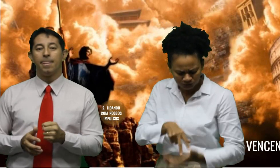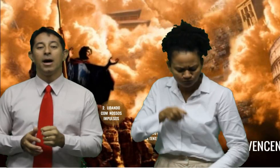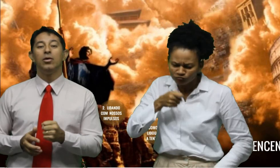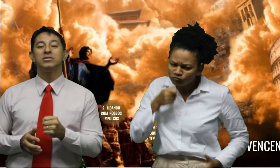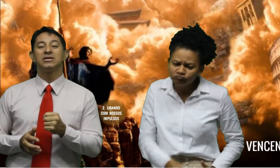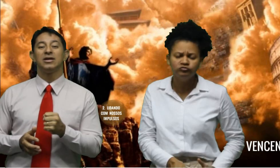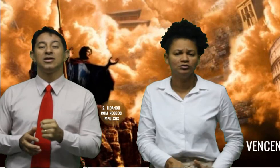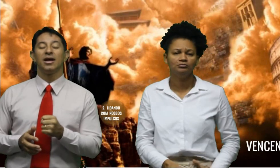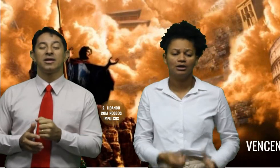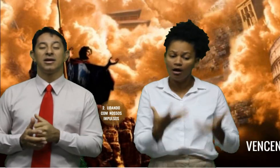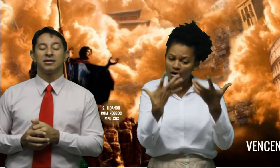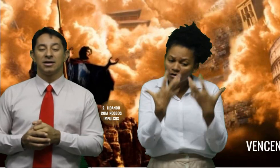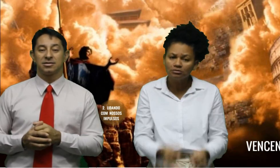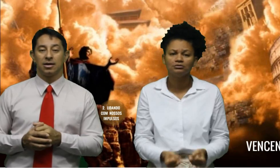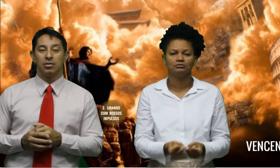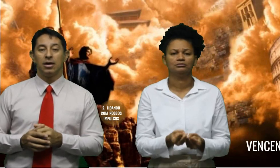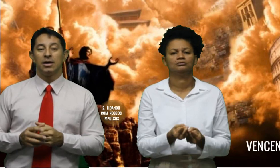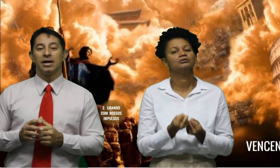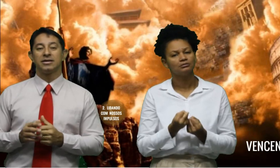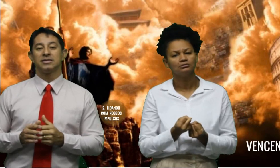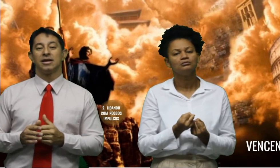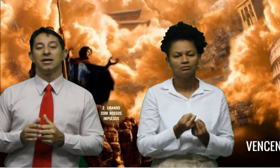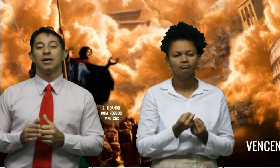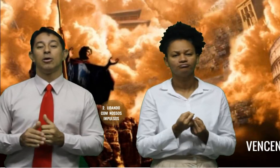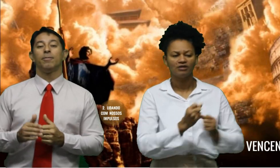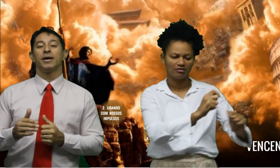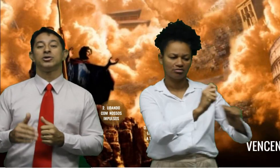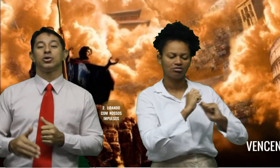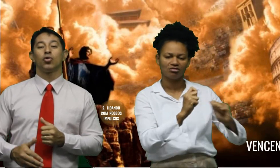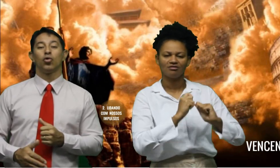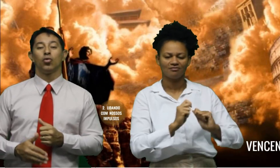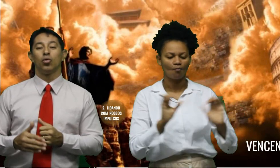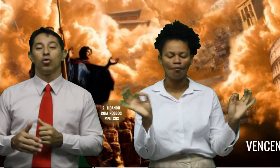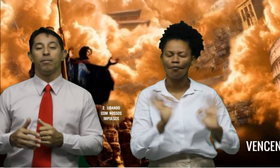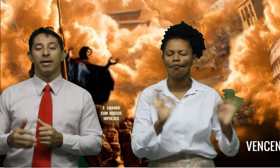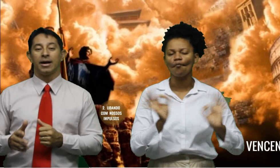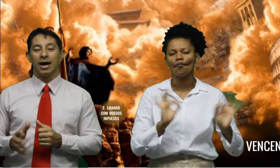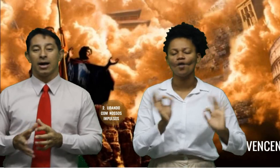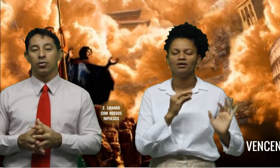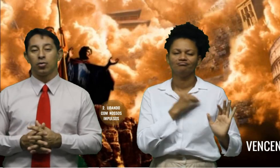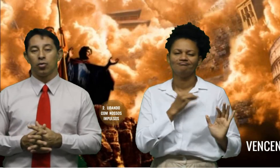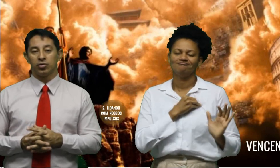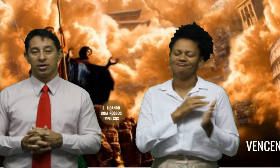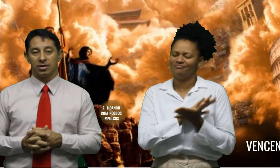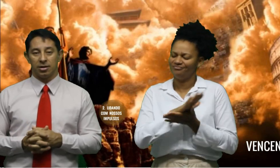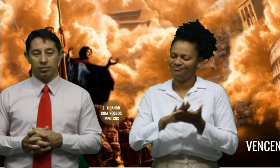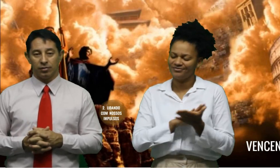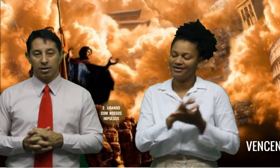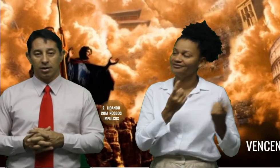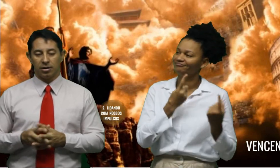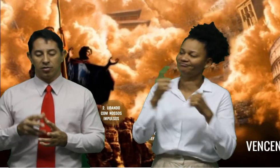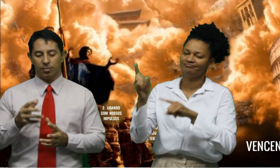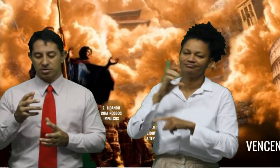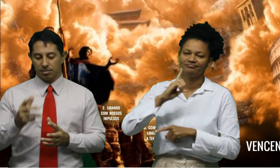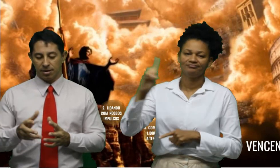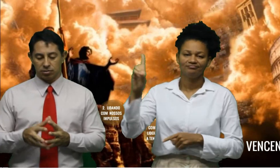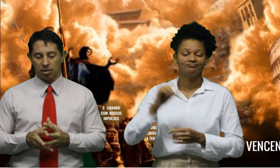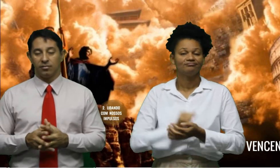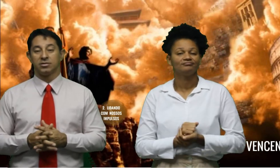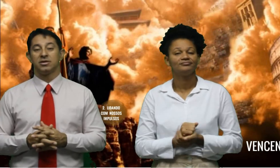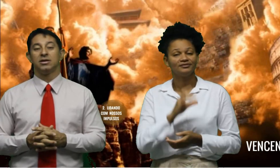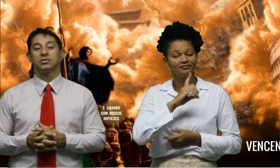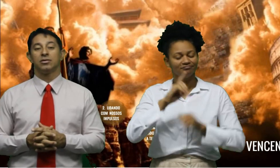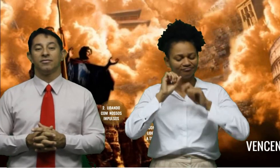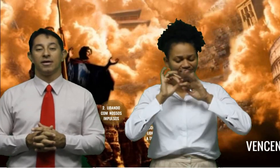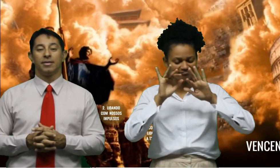decidiu não ceder à tentação, e assim ele não praticou o pecado contra Deus. Que Deus possa